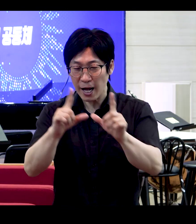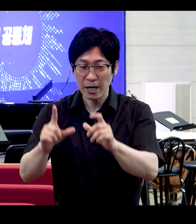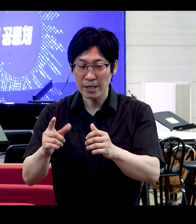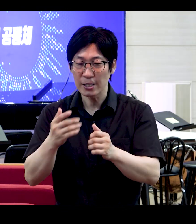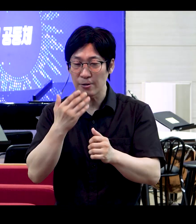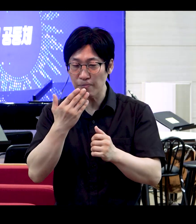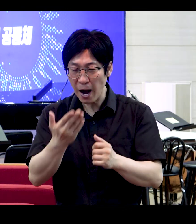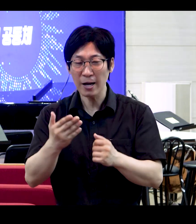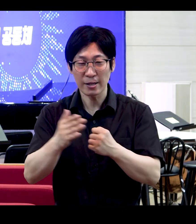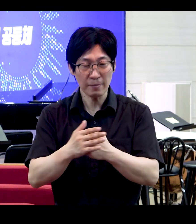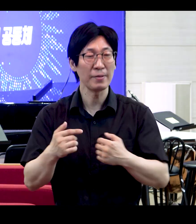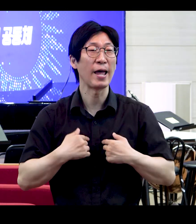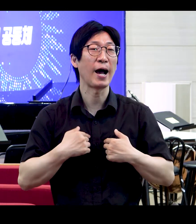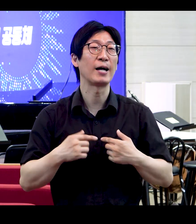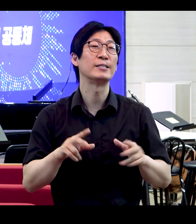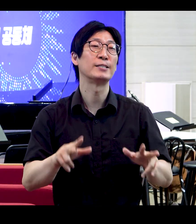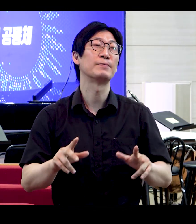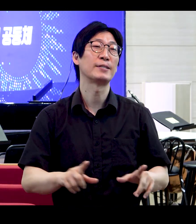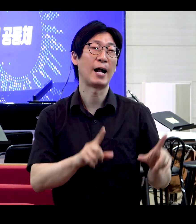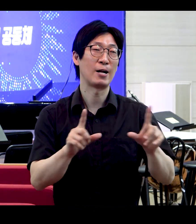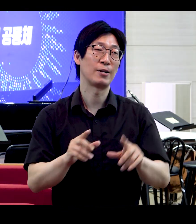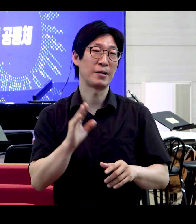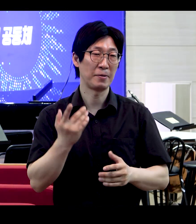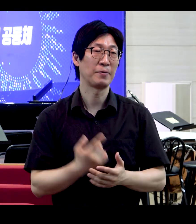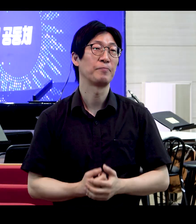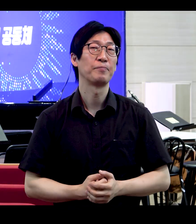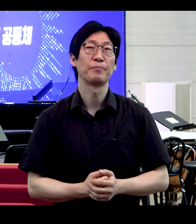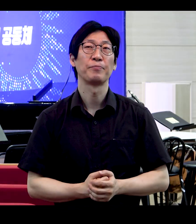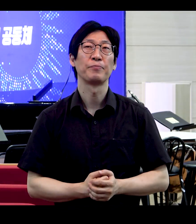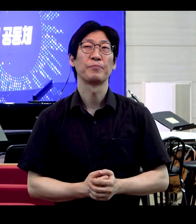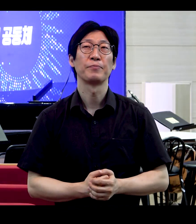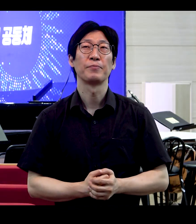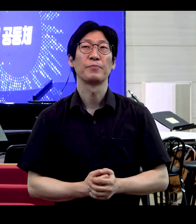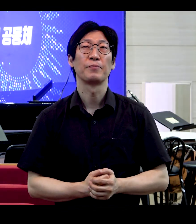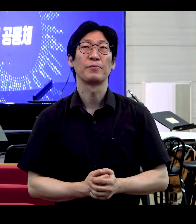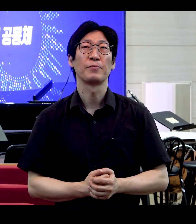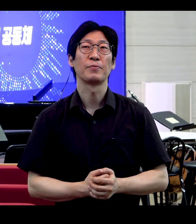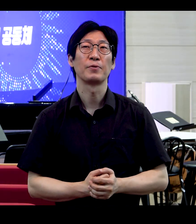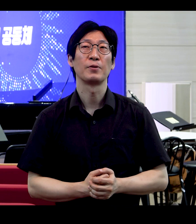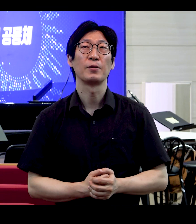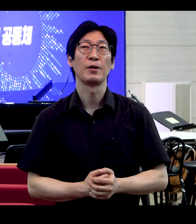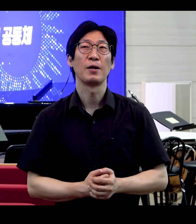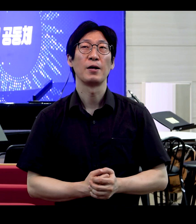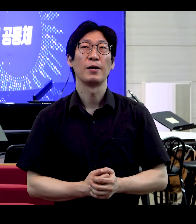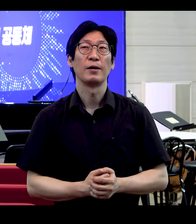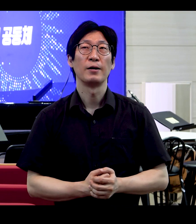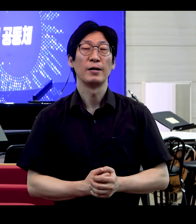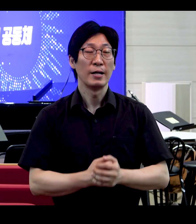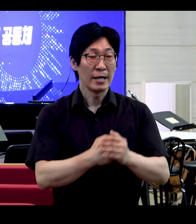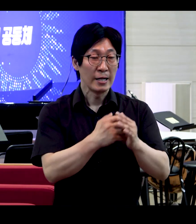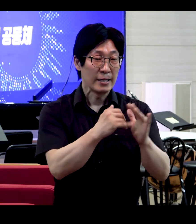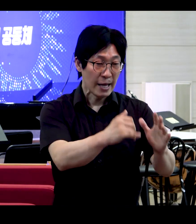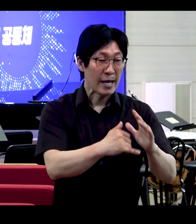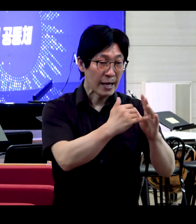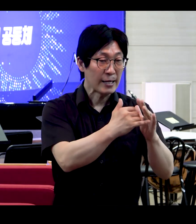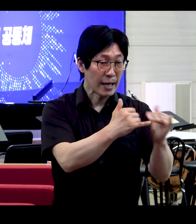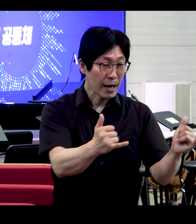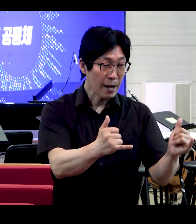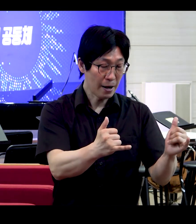언약을 부여잡고, 그걸만 아름다운 거예요. 그중에 어떤 사람들은요, 사람들이 아무도 알아주지